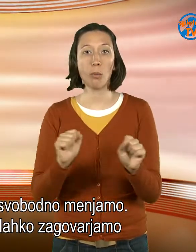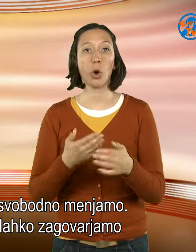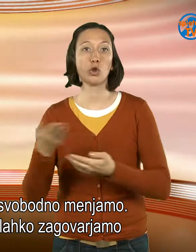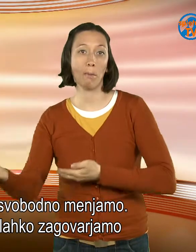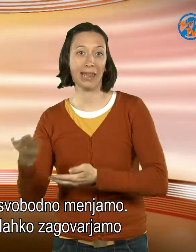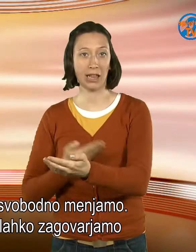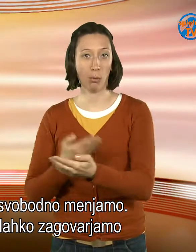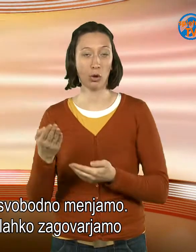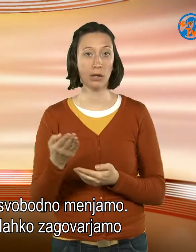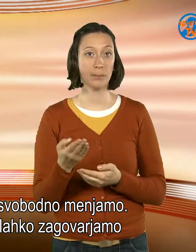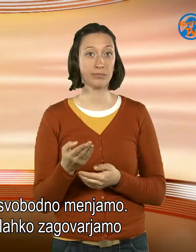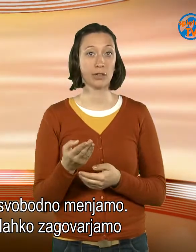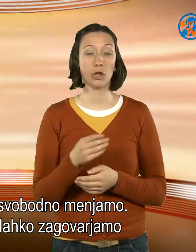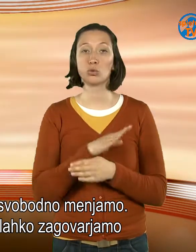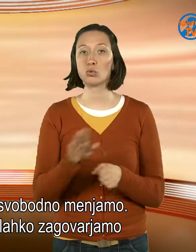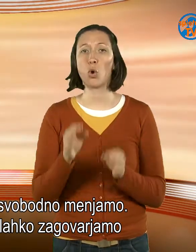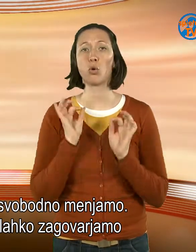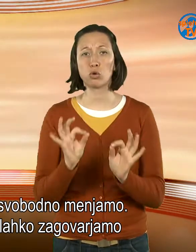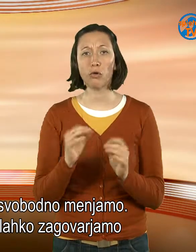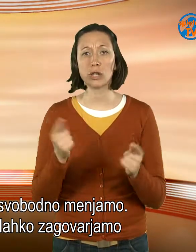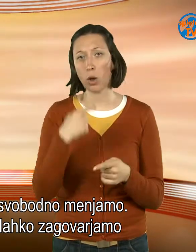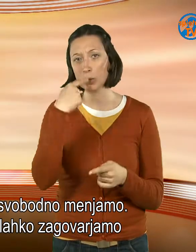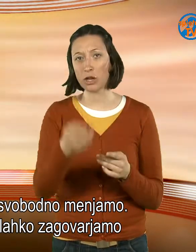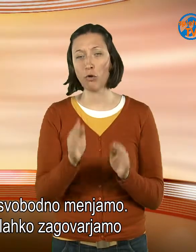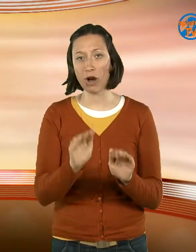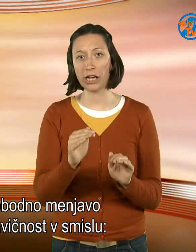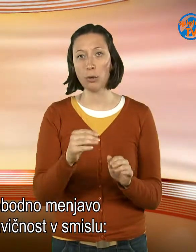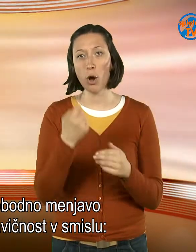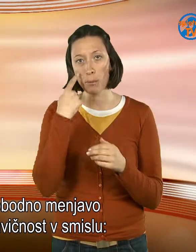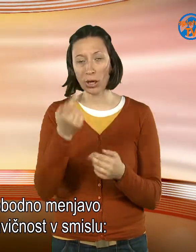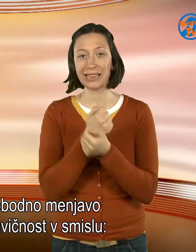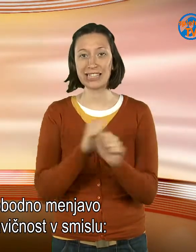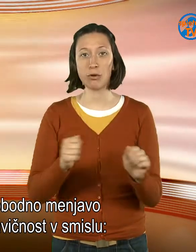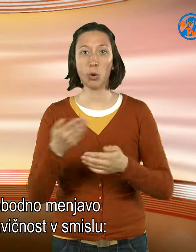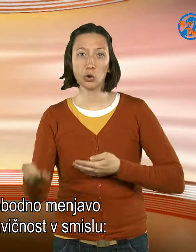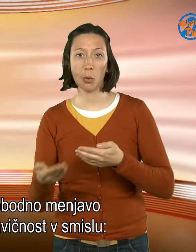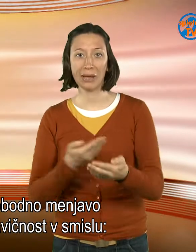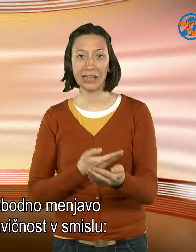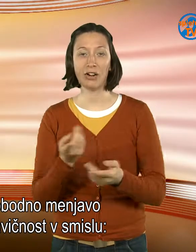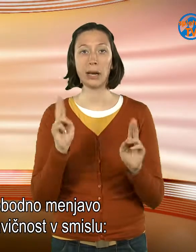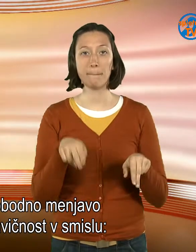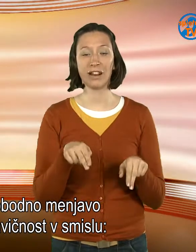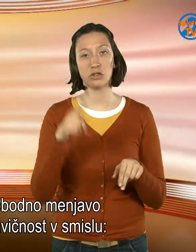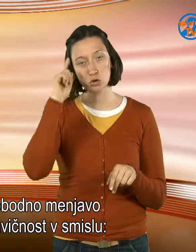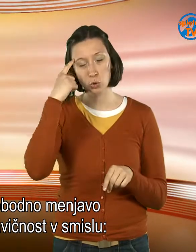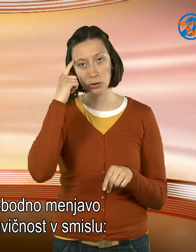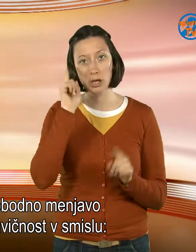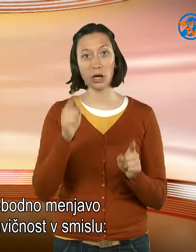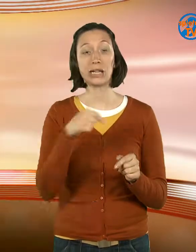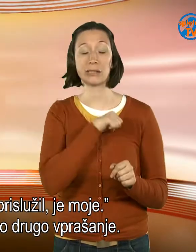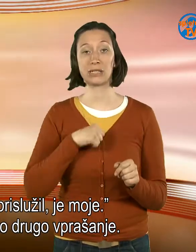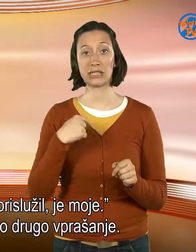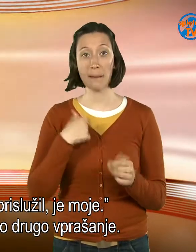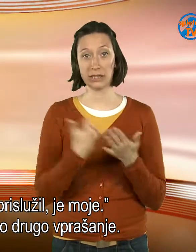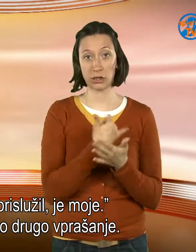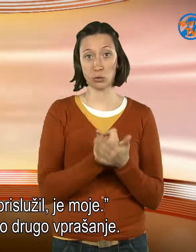svobodno menjamo. Z vso gotovostjo lahko zagovarjamo pogled na svobodno menjavo oziroma na pravičnost v smislu, kar